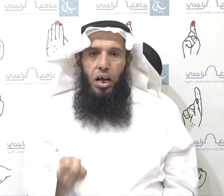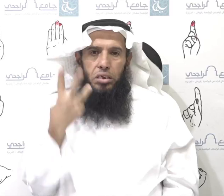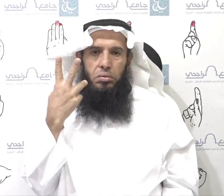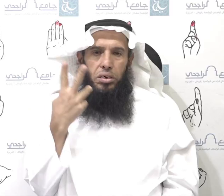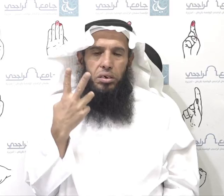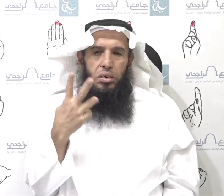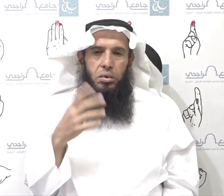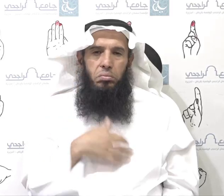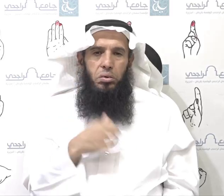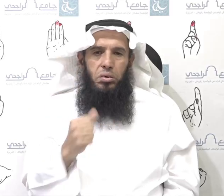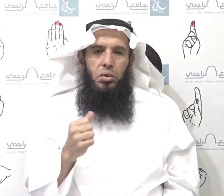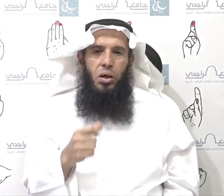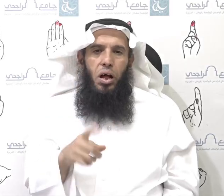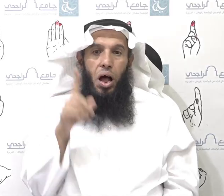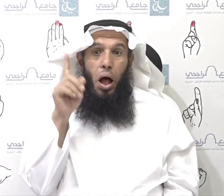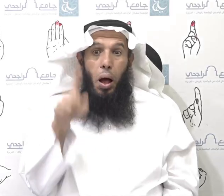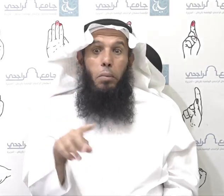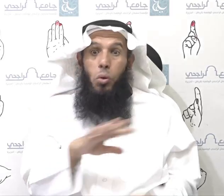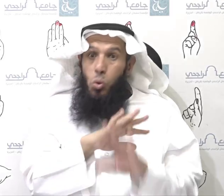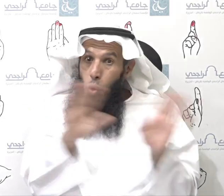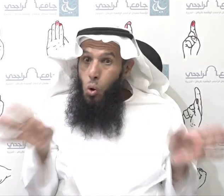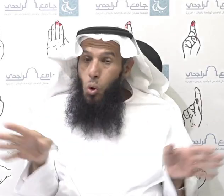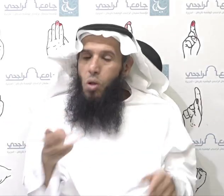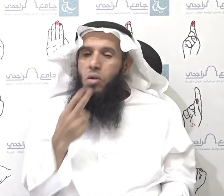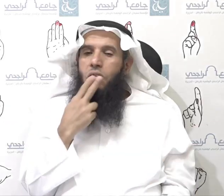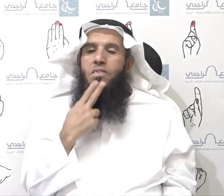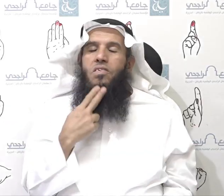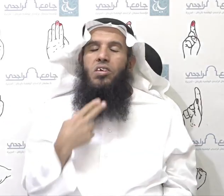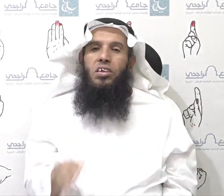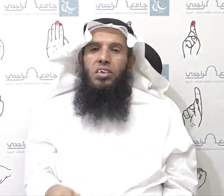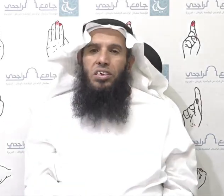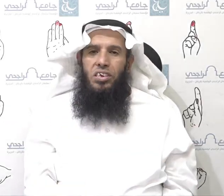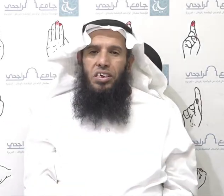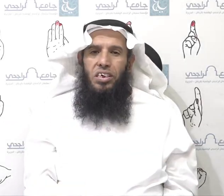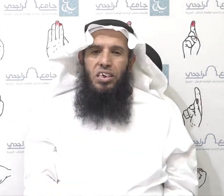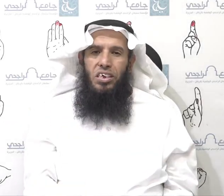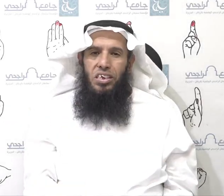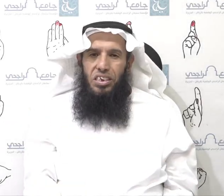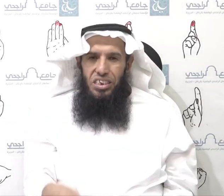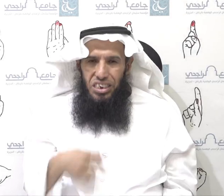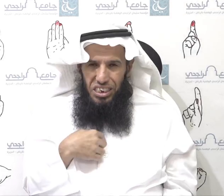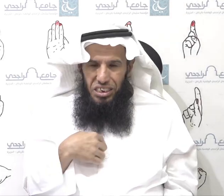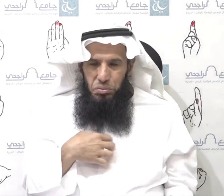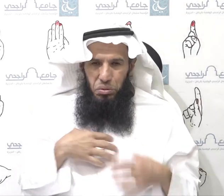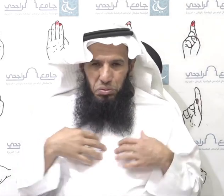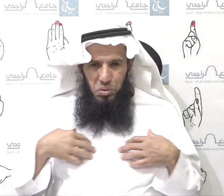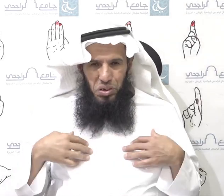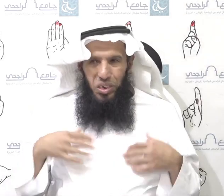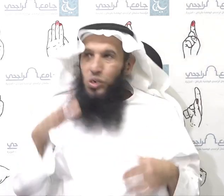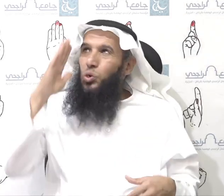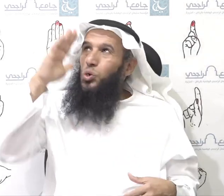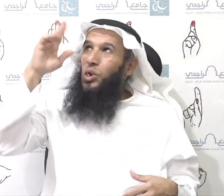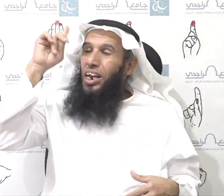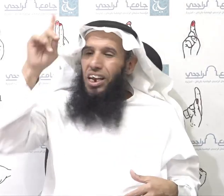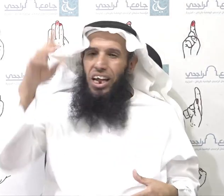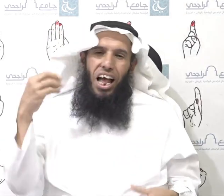إن أمره كله له خير، إن أصابته سراء شكر فكان خيرا